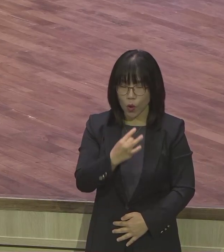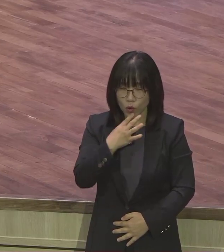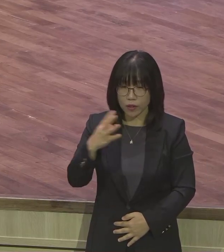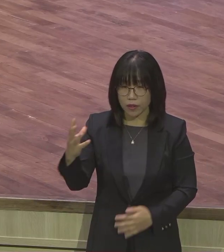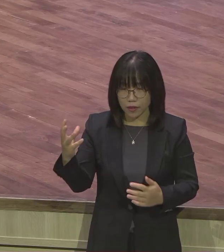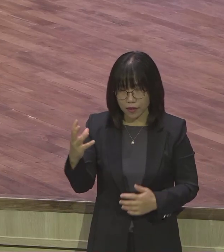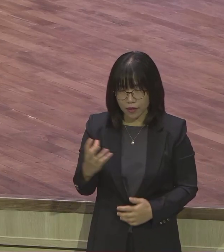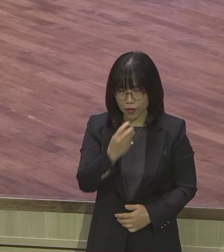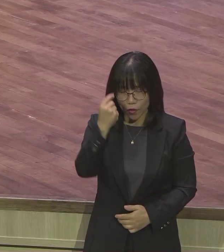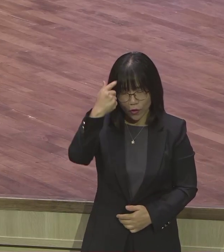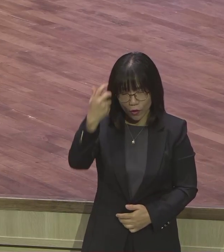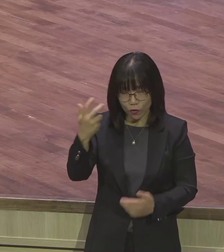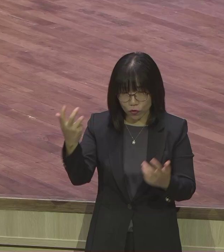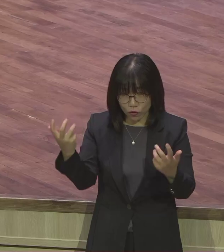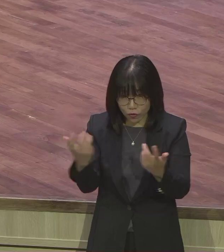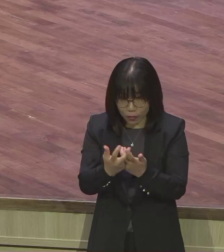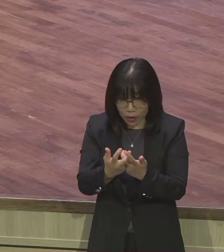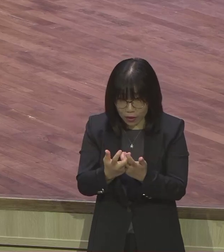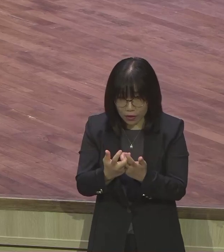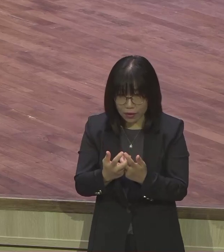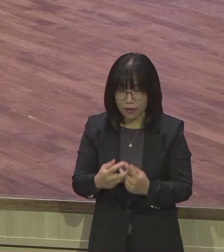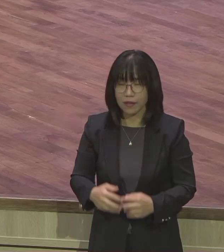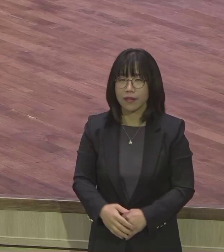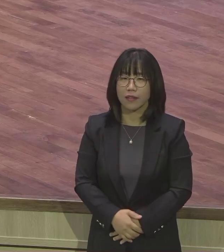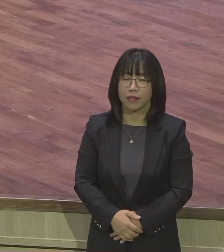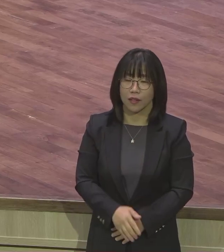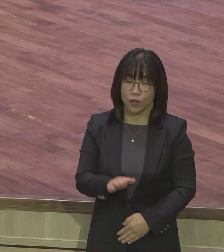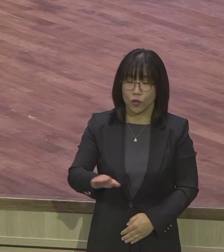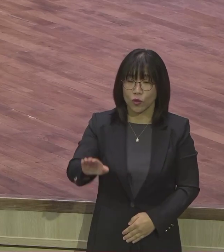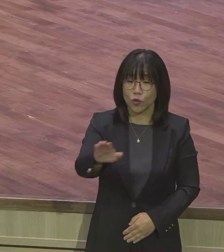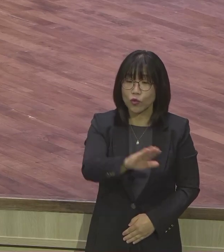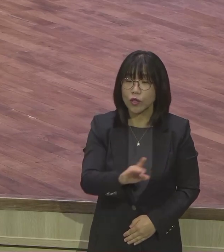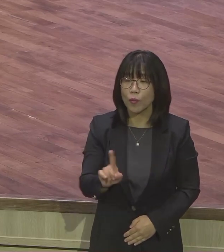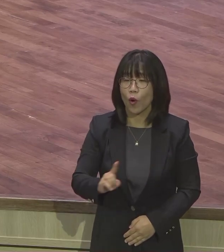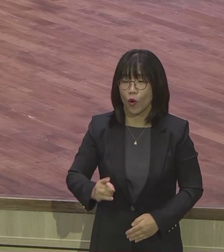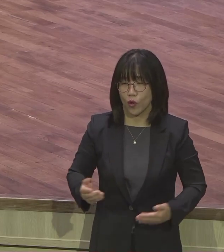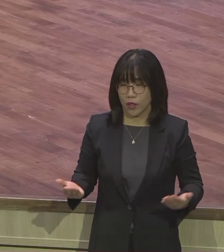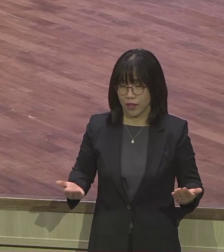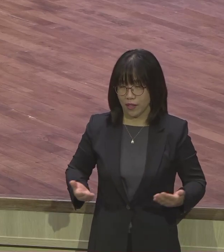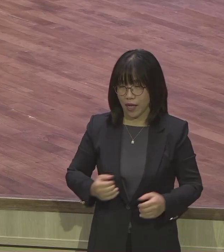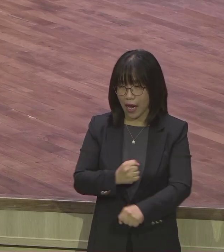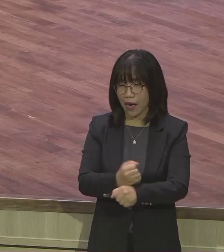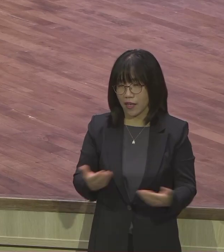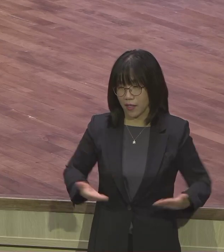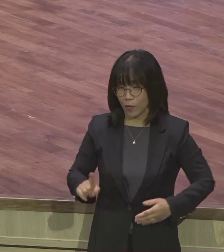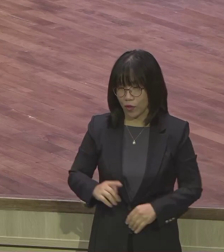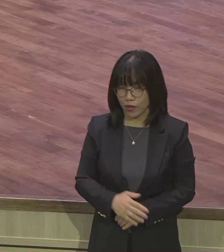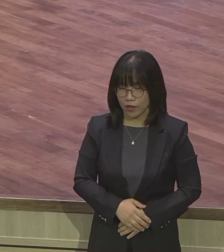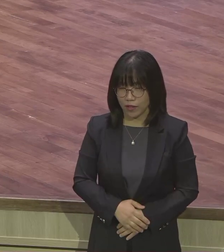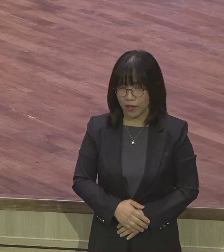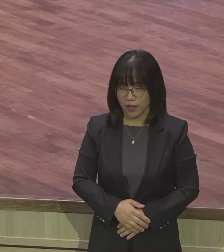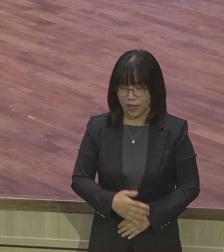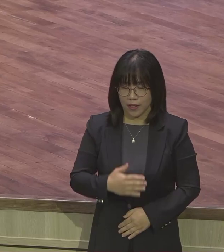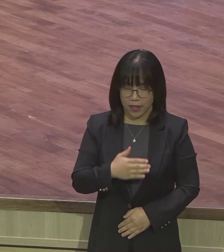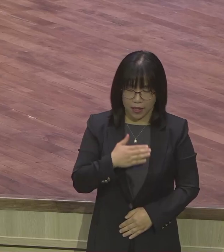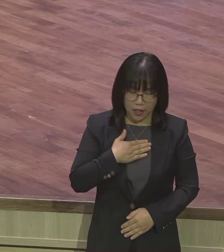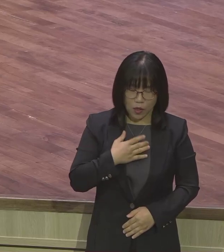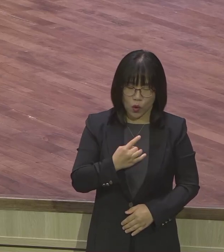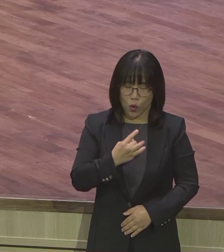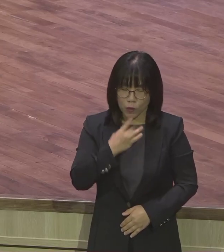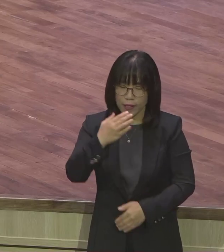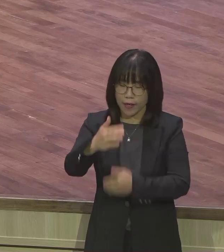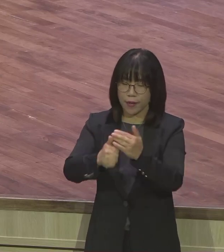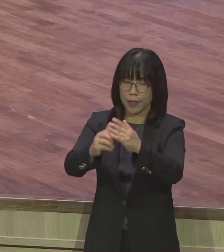성령 충만. 우리가 할것딴거 없어요. 늘 그리스도 누리면서 늘내 신명은 하나님 나라, 늘